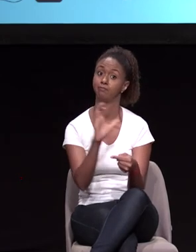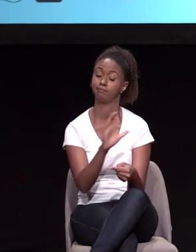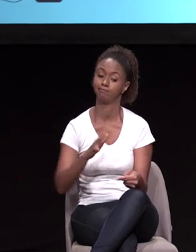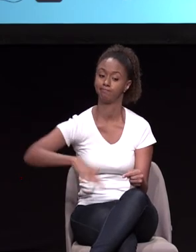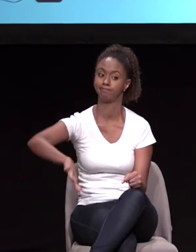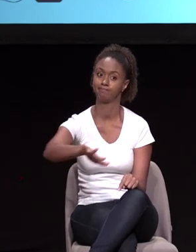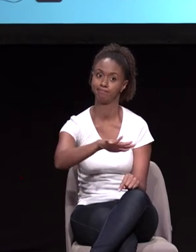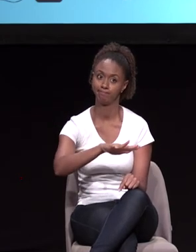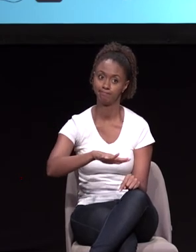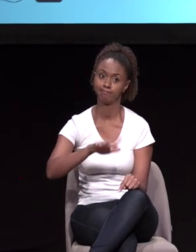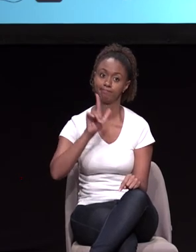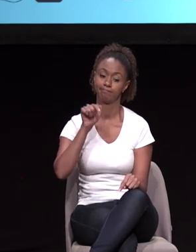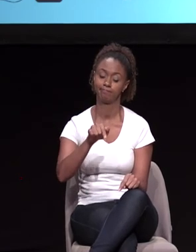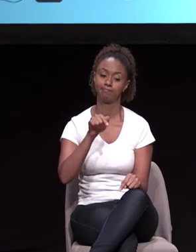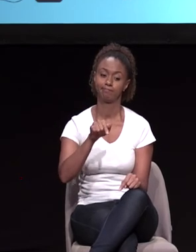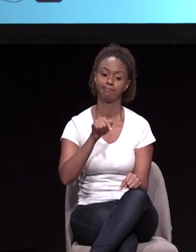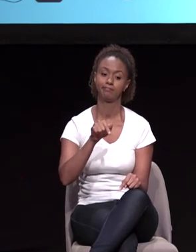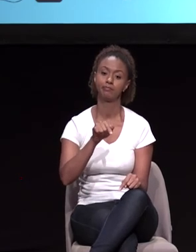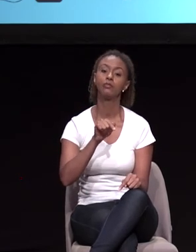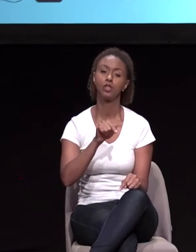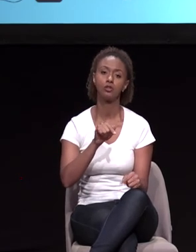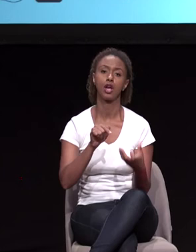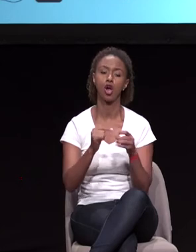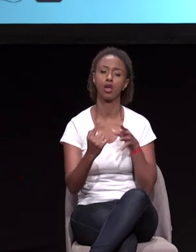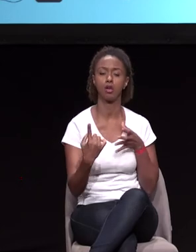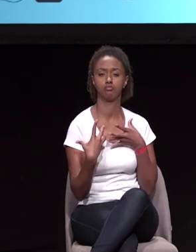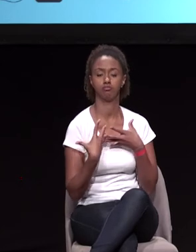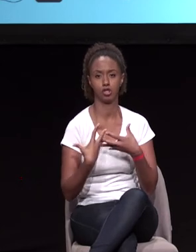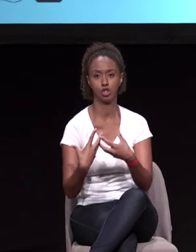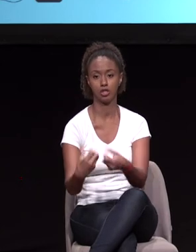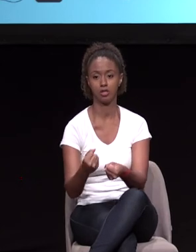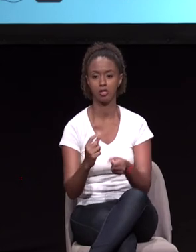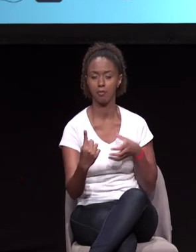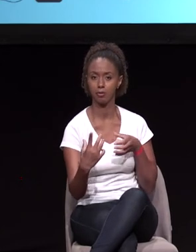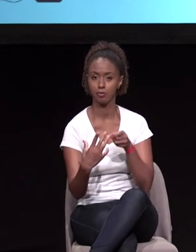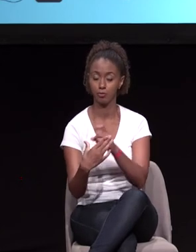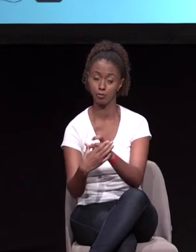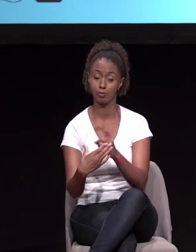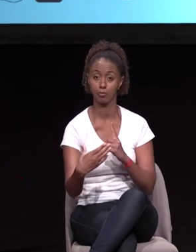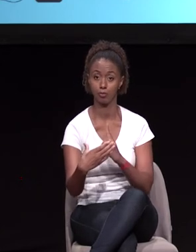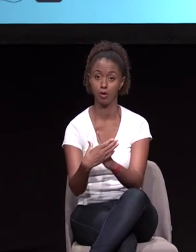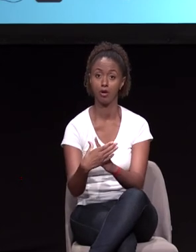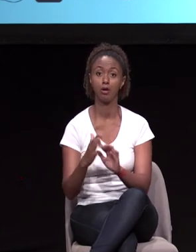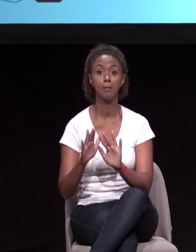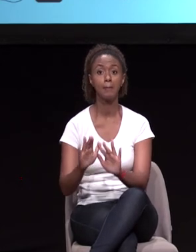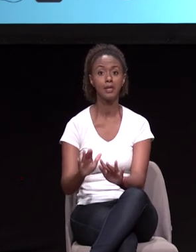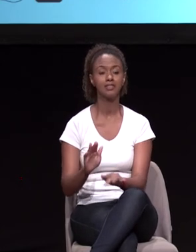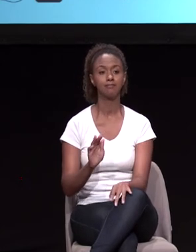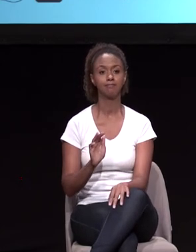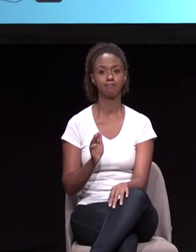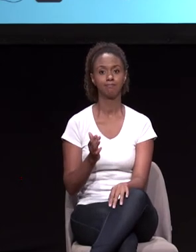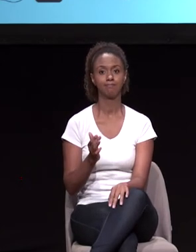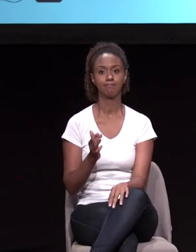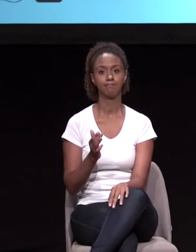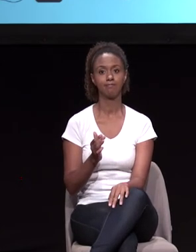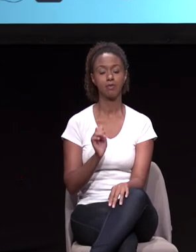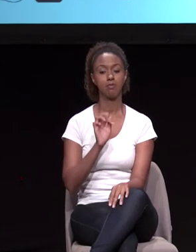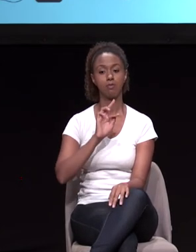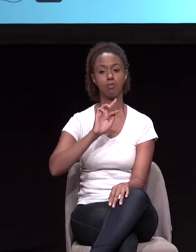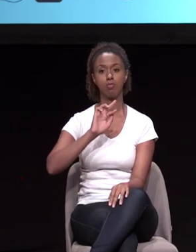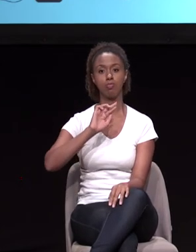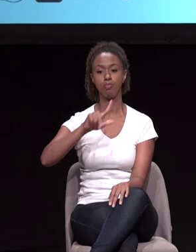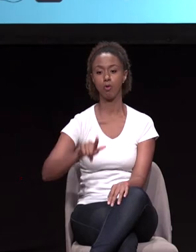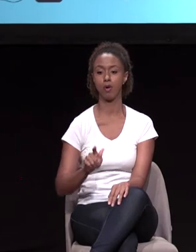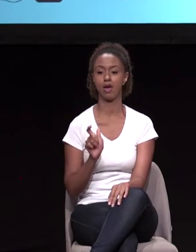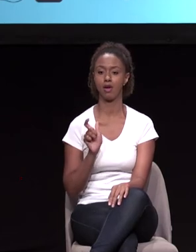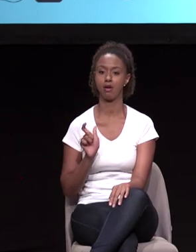que é o que usa acomoda mas sem contato necessariamente com a expressão que que pode ser a sua cultura originária